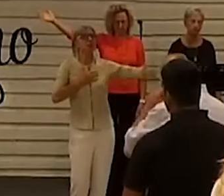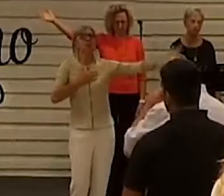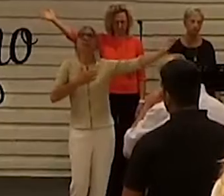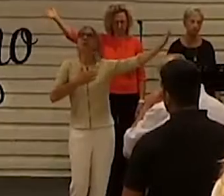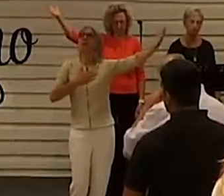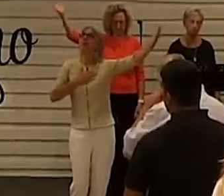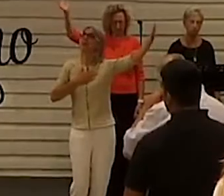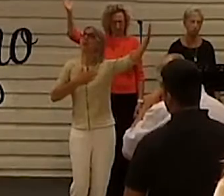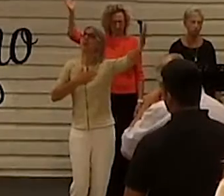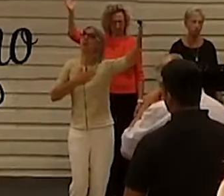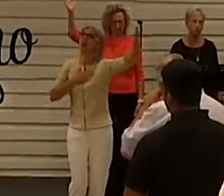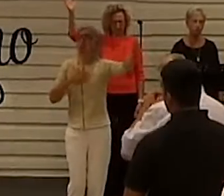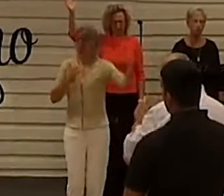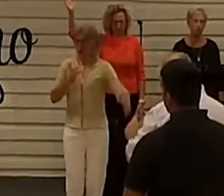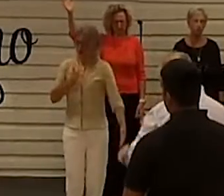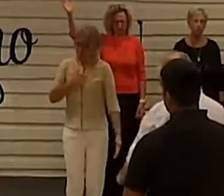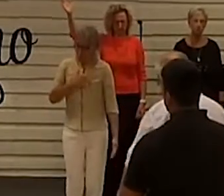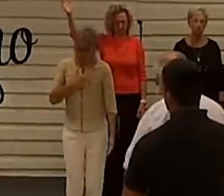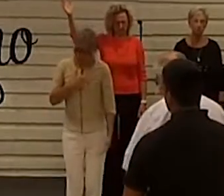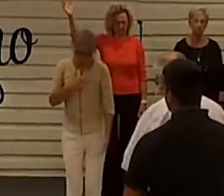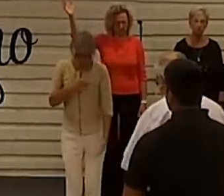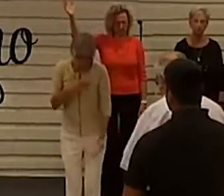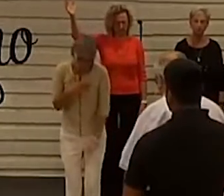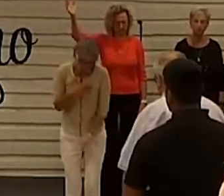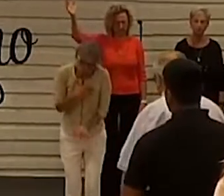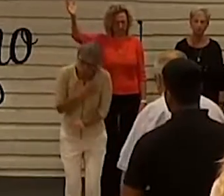con tutto il cuore